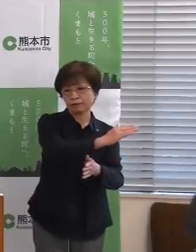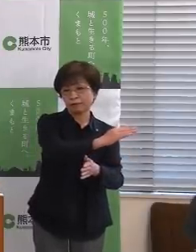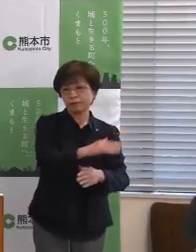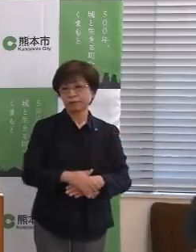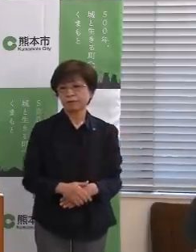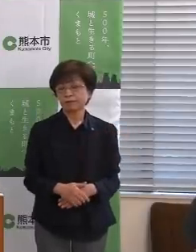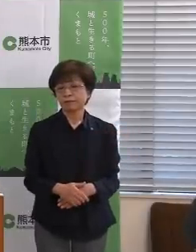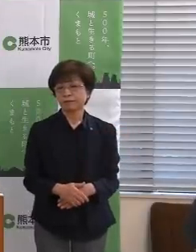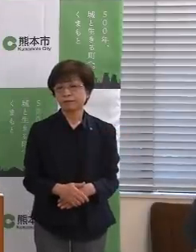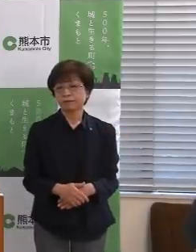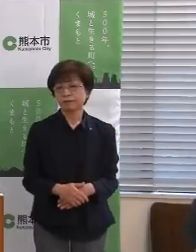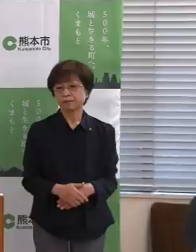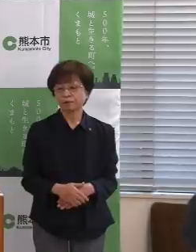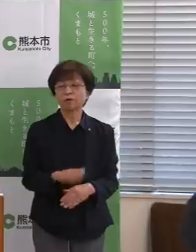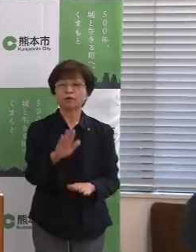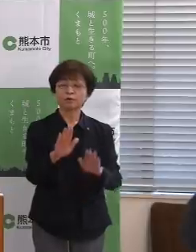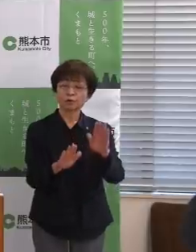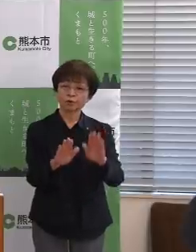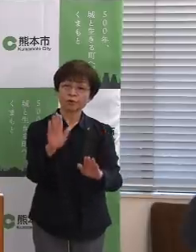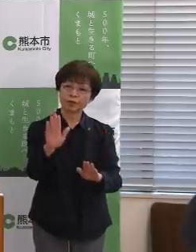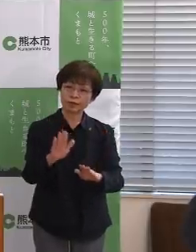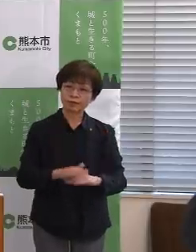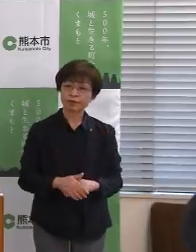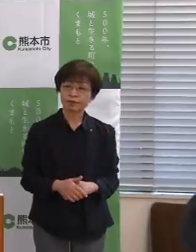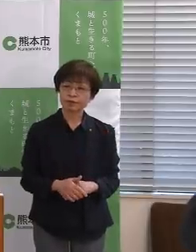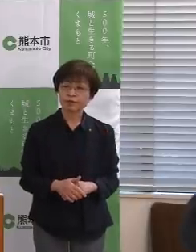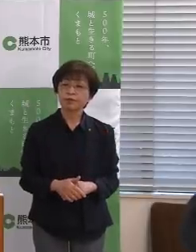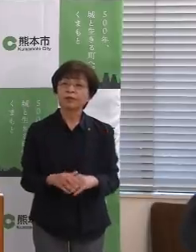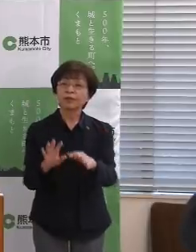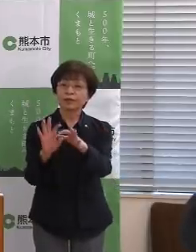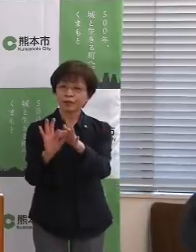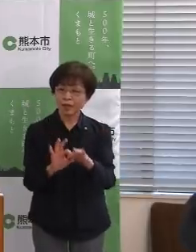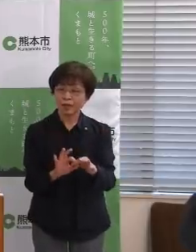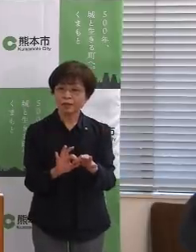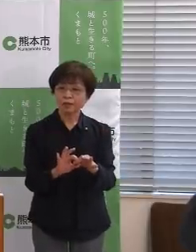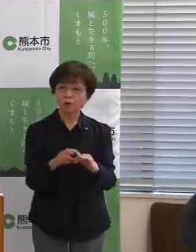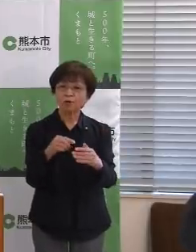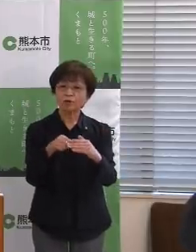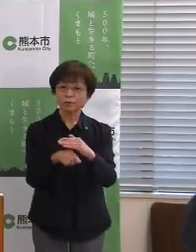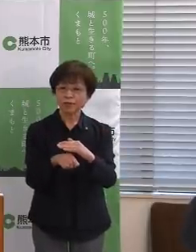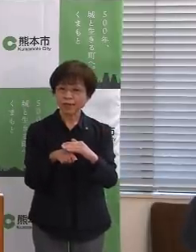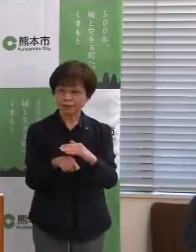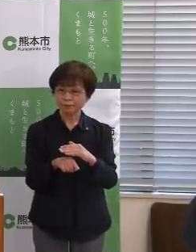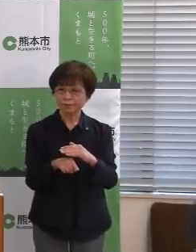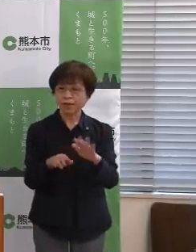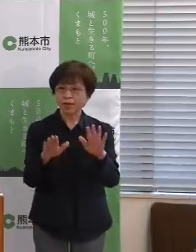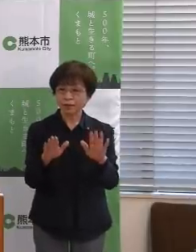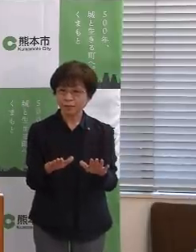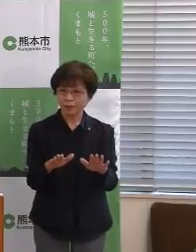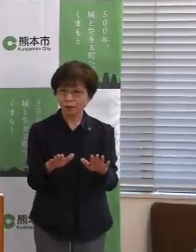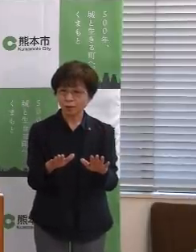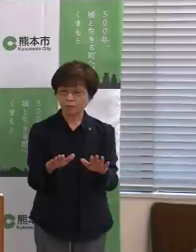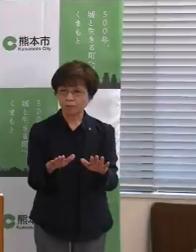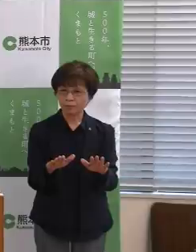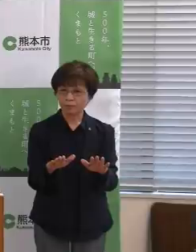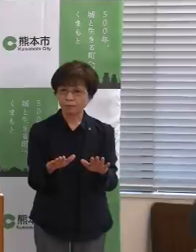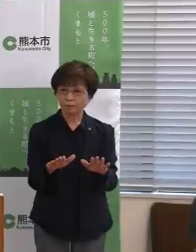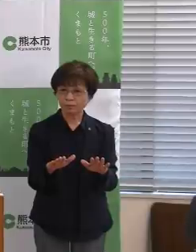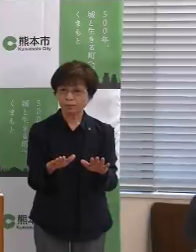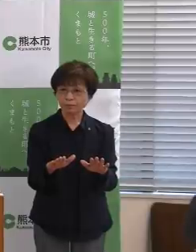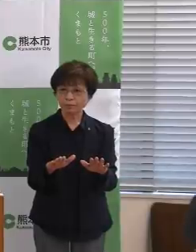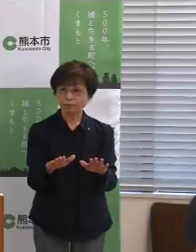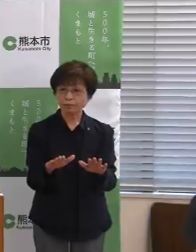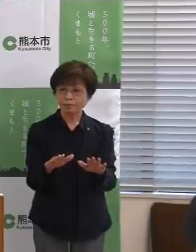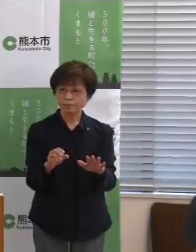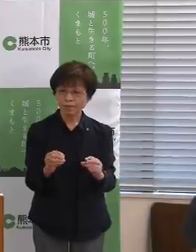っている状況だということでありますので、まあ、そういう意味では今の